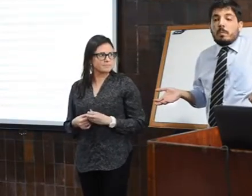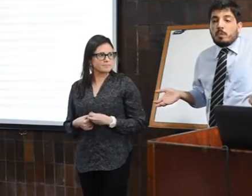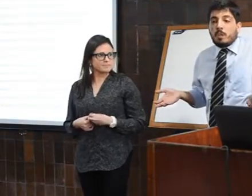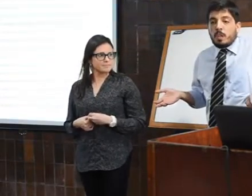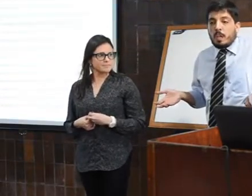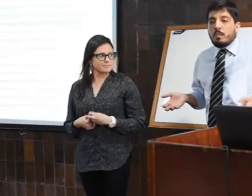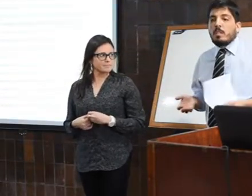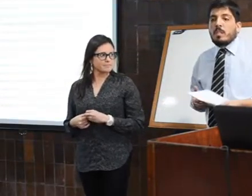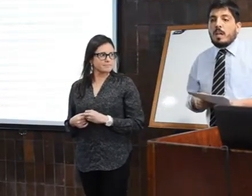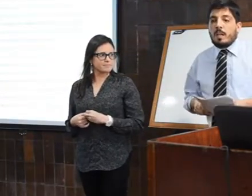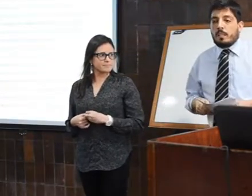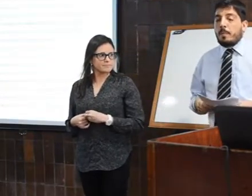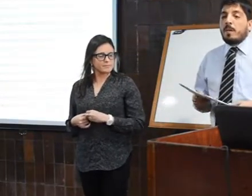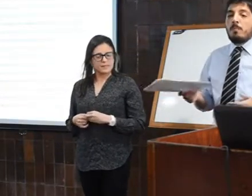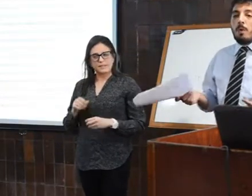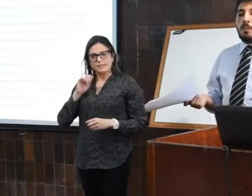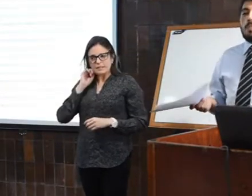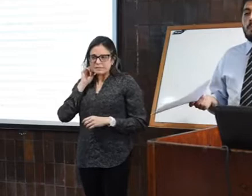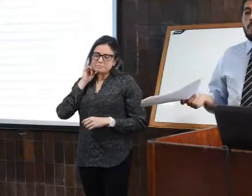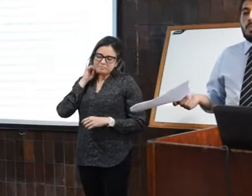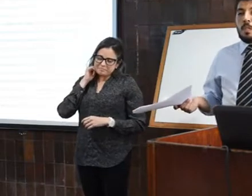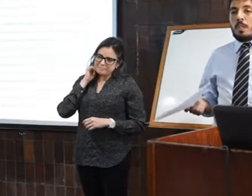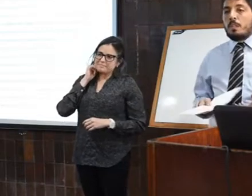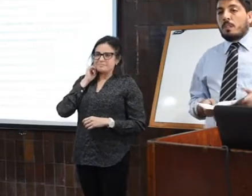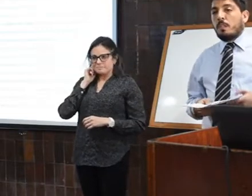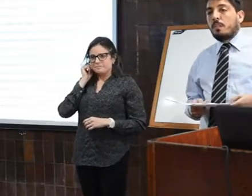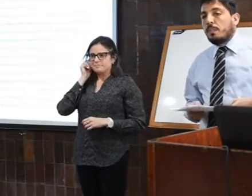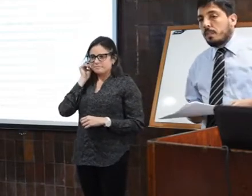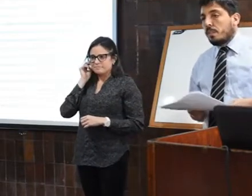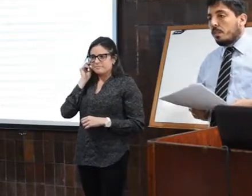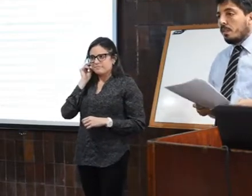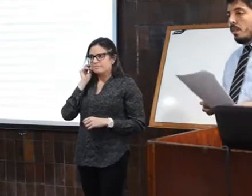mucho dinero entonces está en los montos